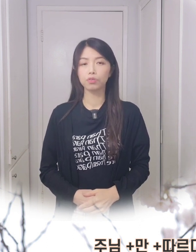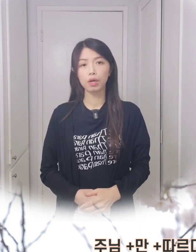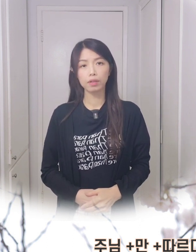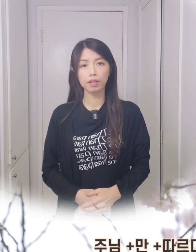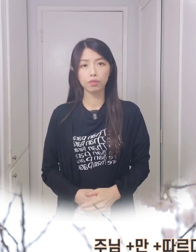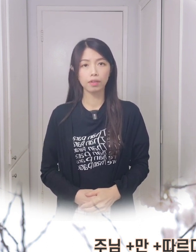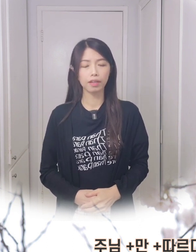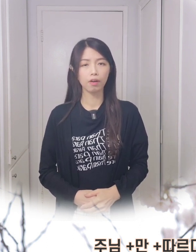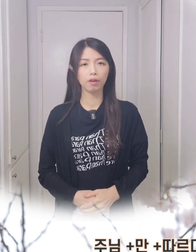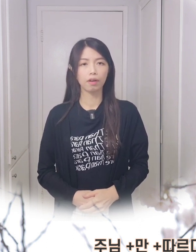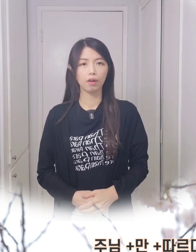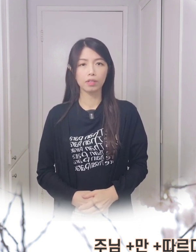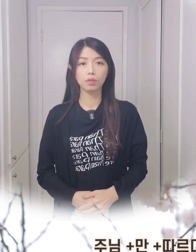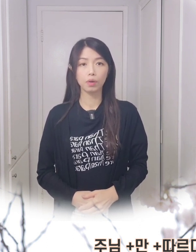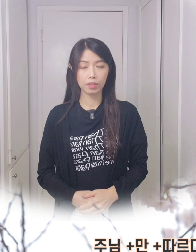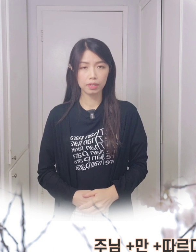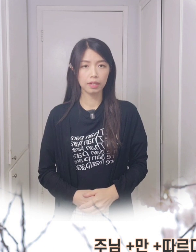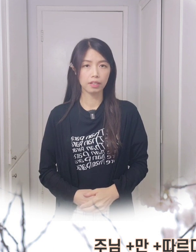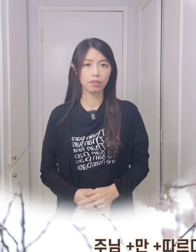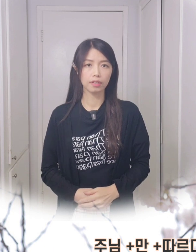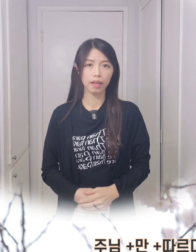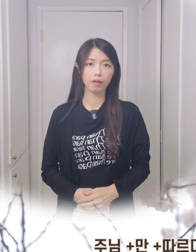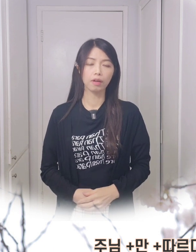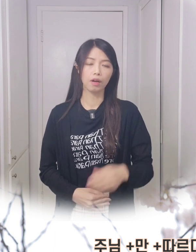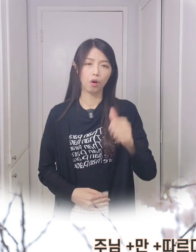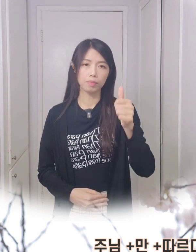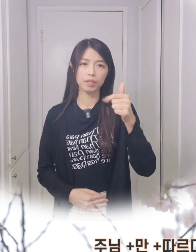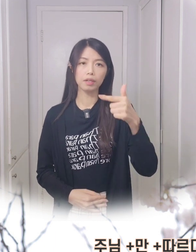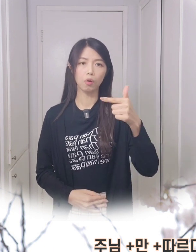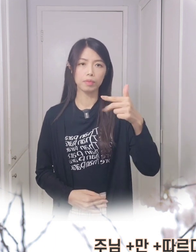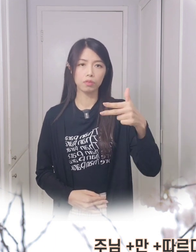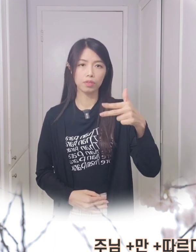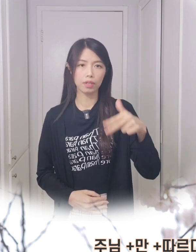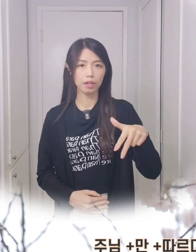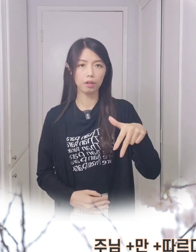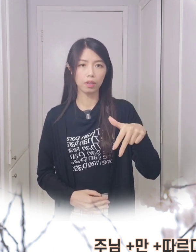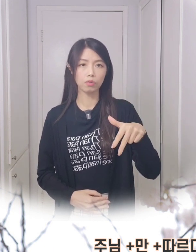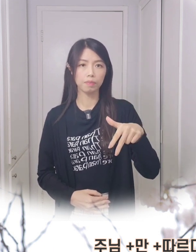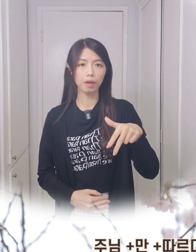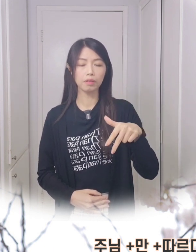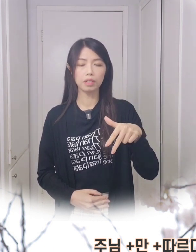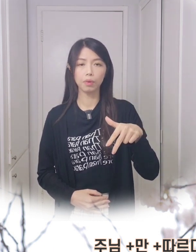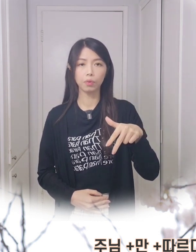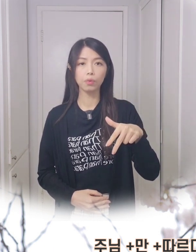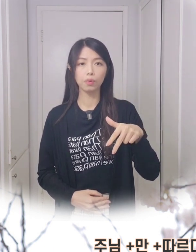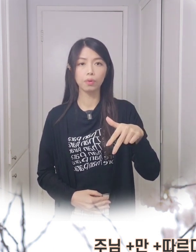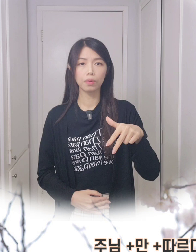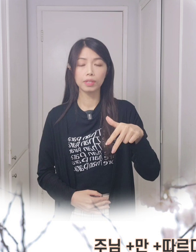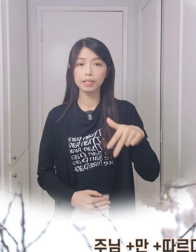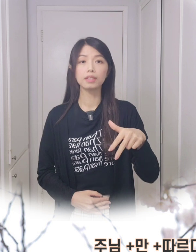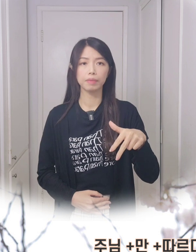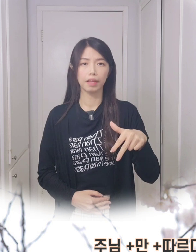일단 주라고 한 뜻의 수어는요. 지화로 지읒을 아셔야 되는데요. 엄지 검지 검지 검지 중지를 이렇게 두시면 지화로